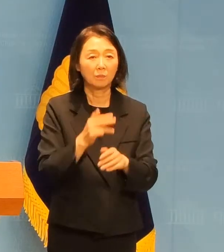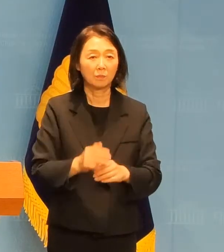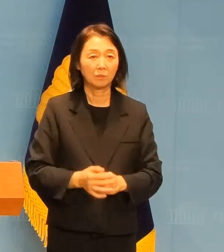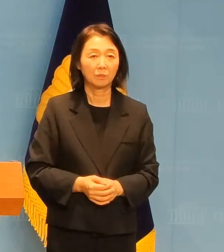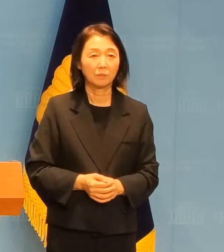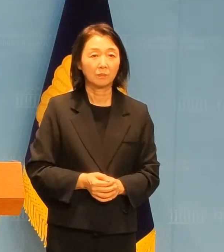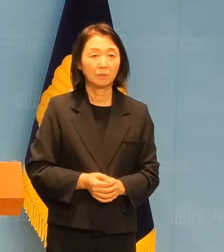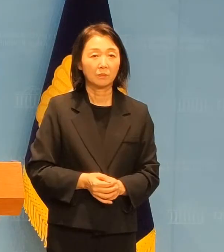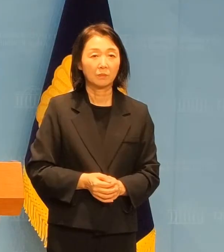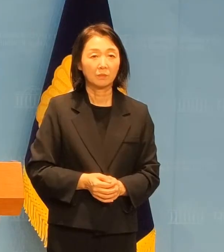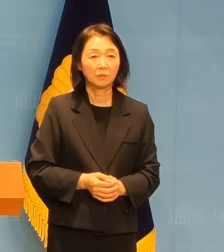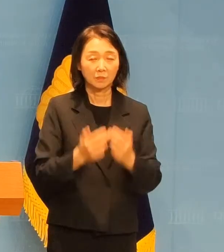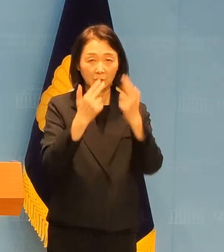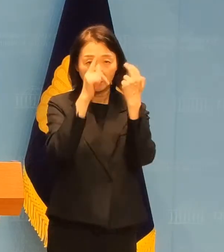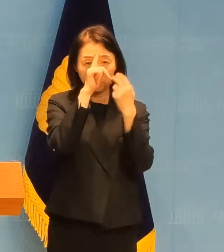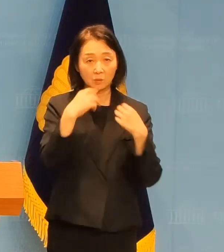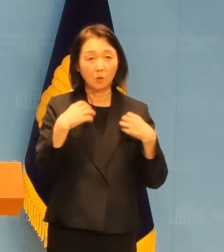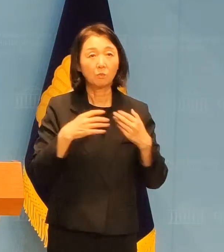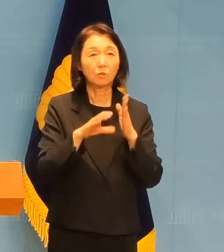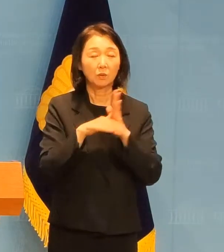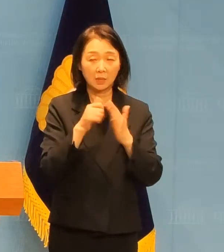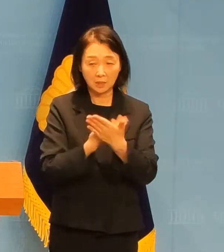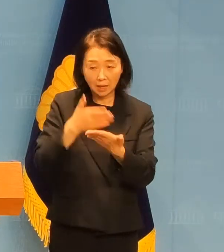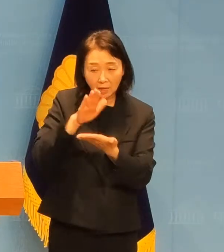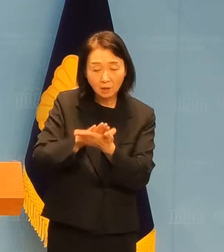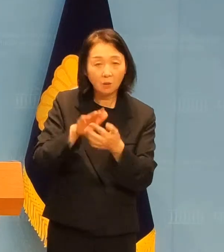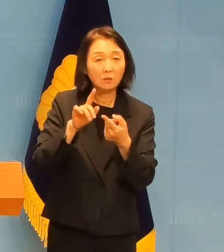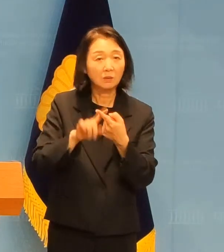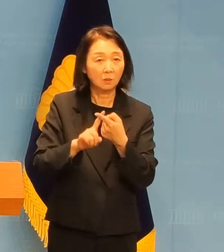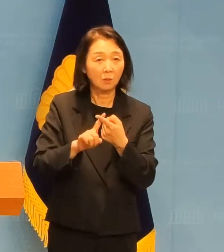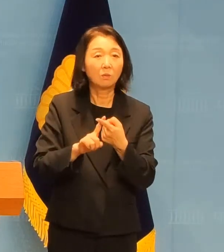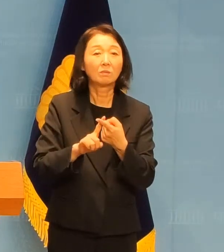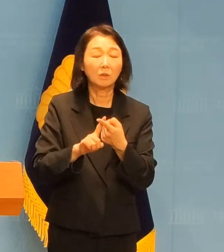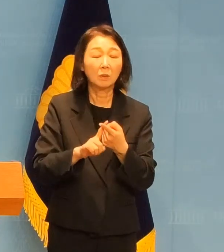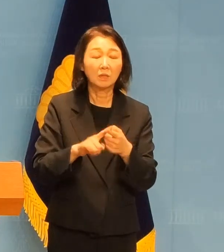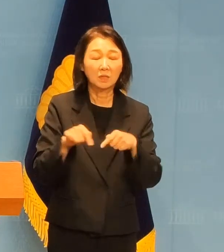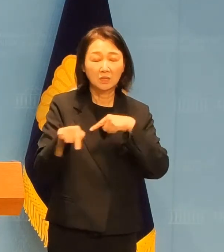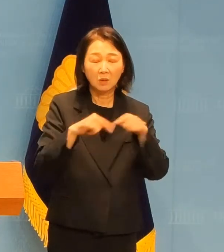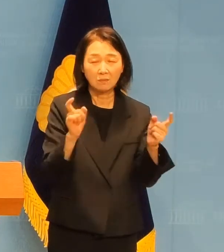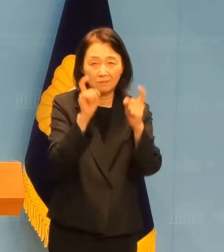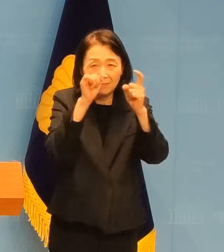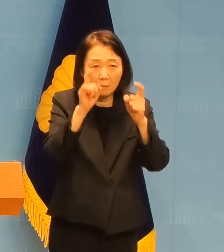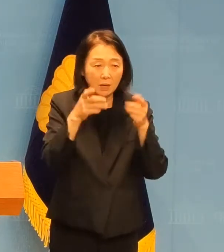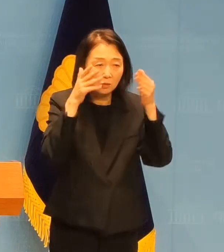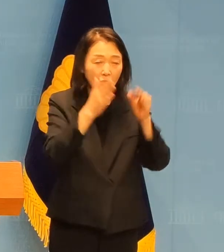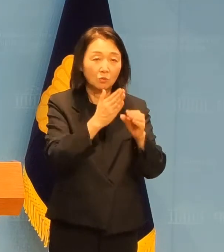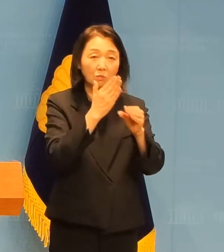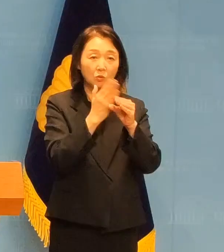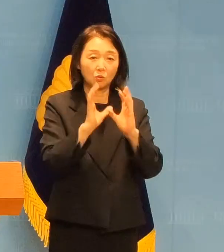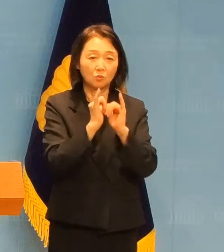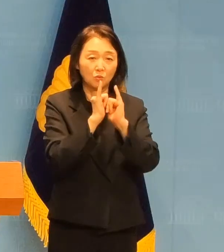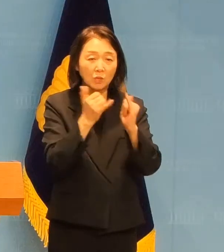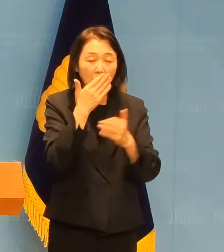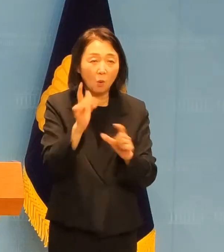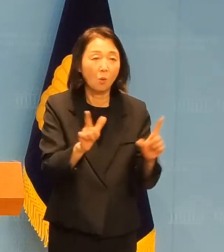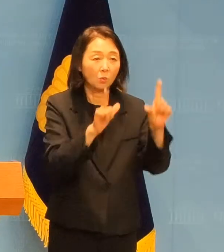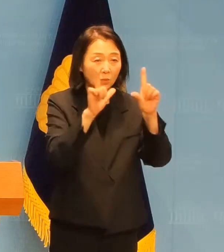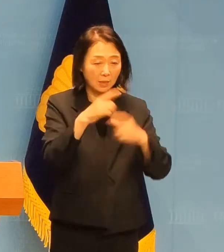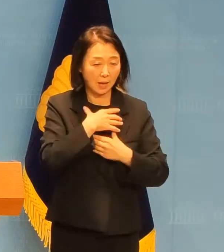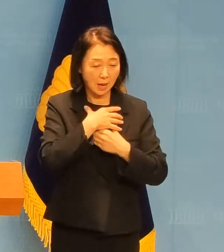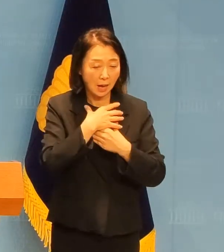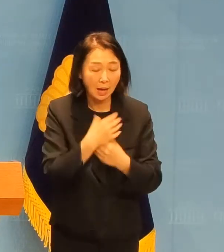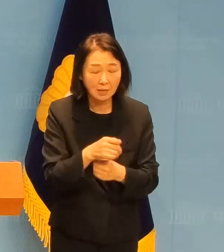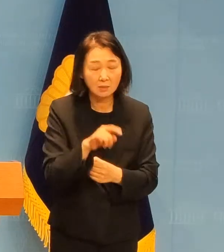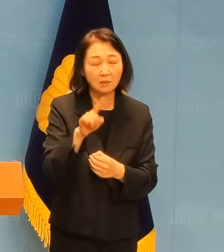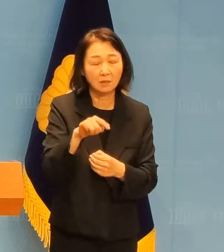있습니다. 이재명 정부는 개혁이라는 명분 아래 정쟁에만 몰두하며 국민의 민생과 안전을